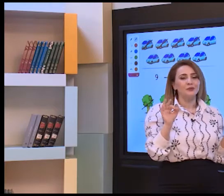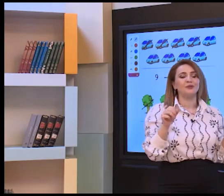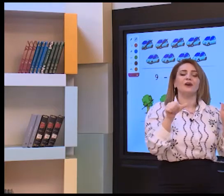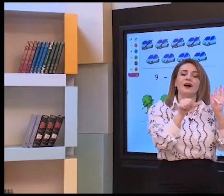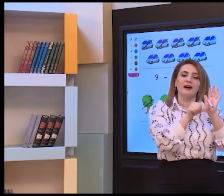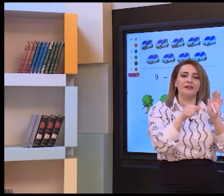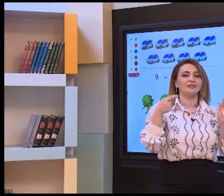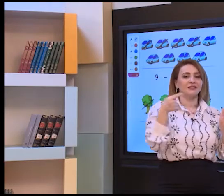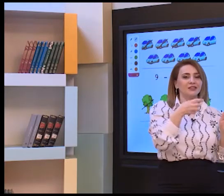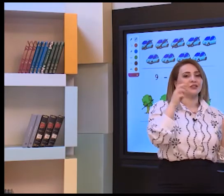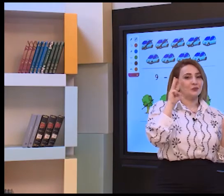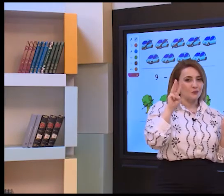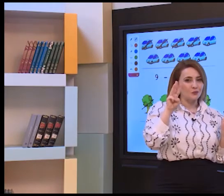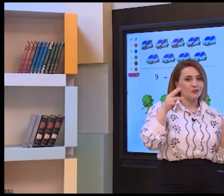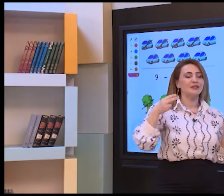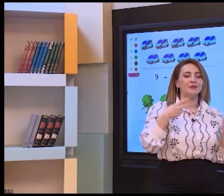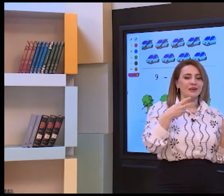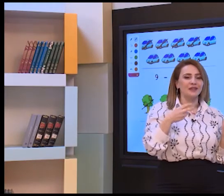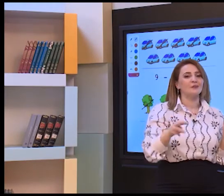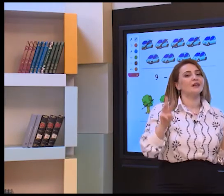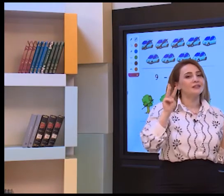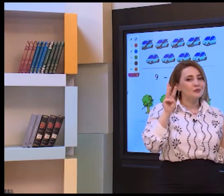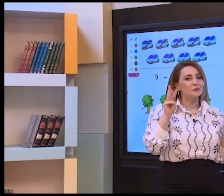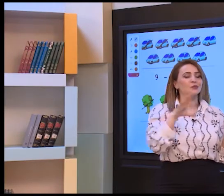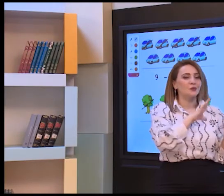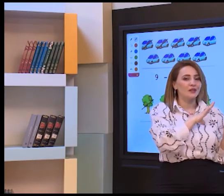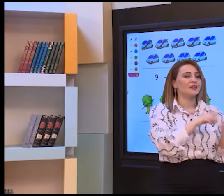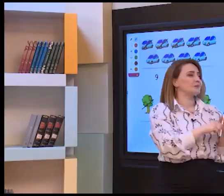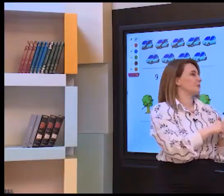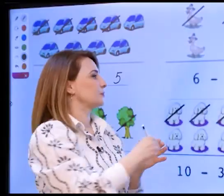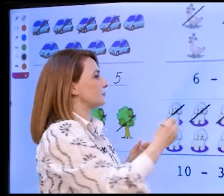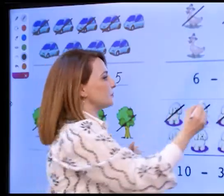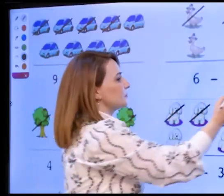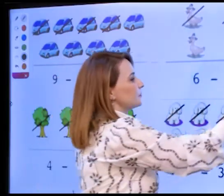Düzdür, 6 çıx 3, bərabərdir 3 olar.